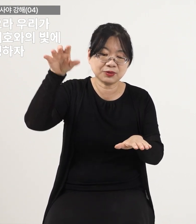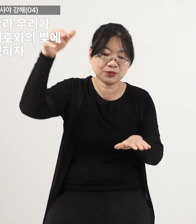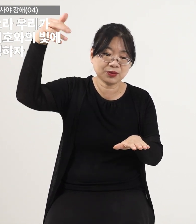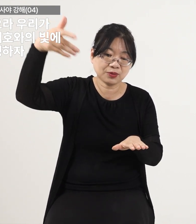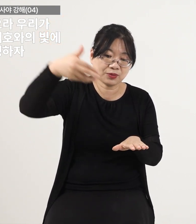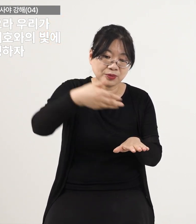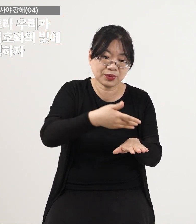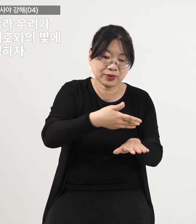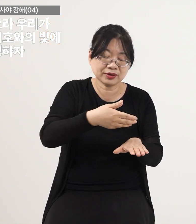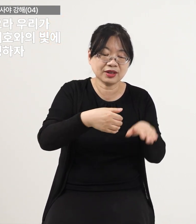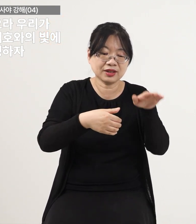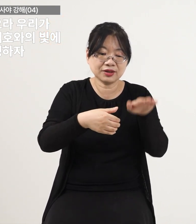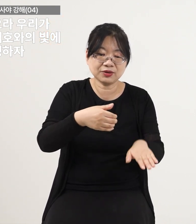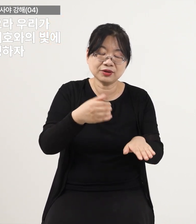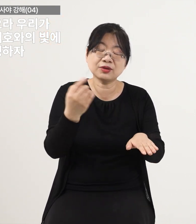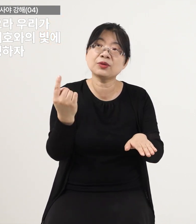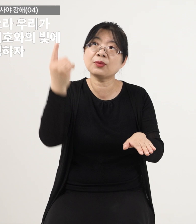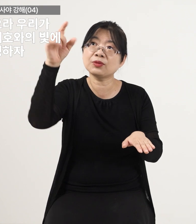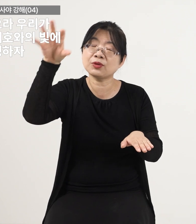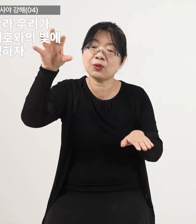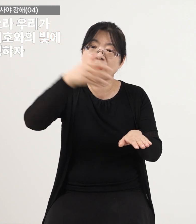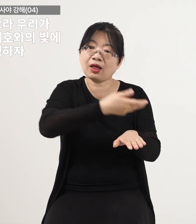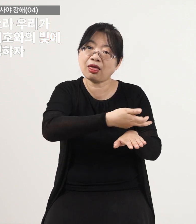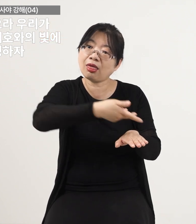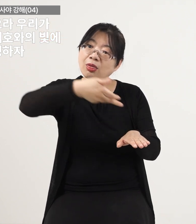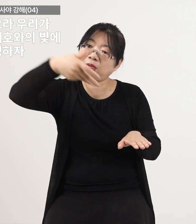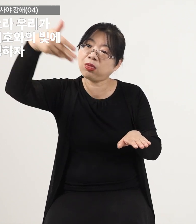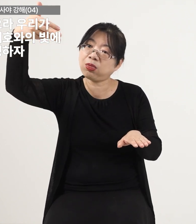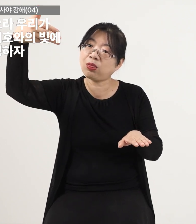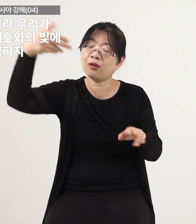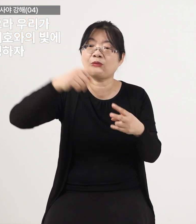곳에서 높은 곳으로 흐릅니까?